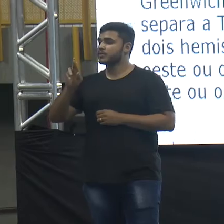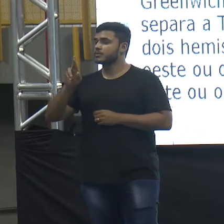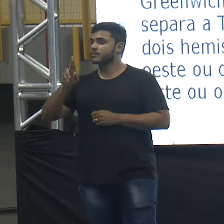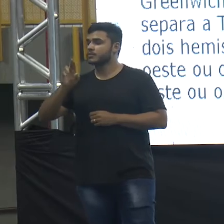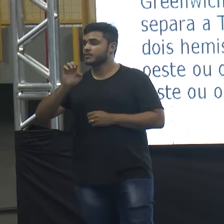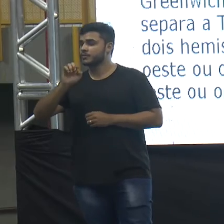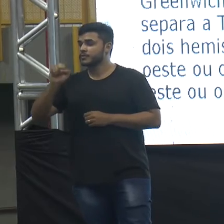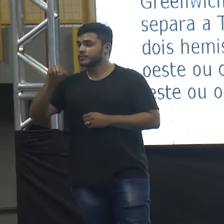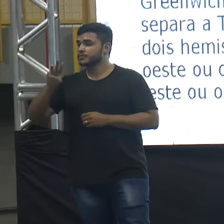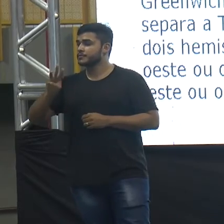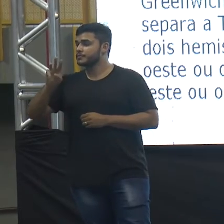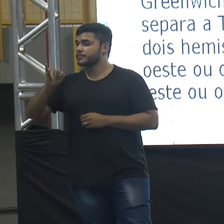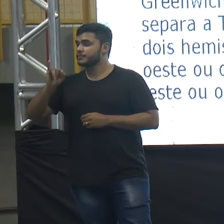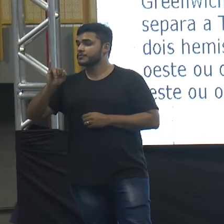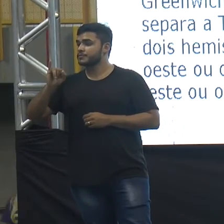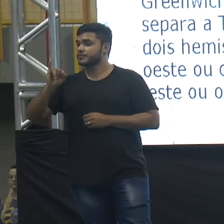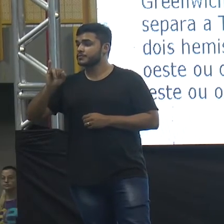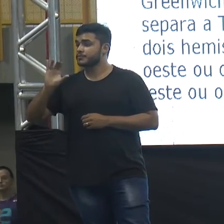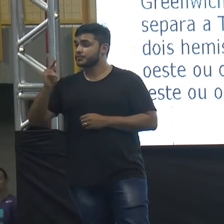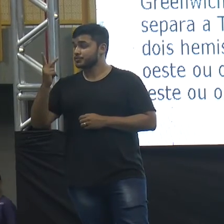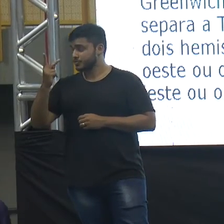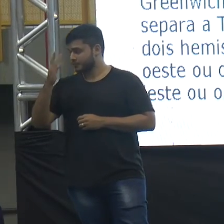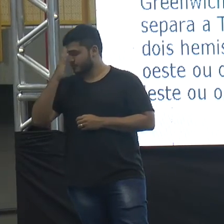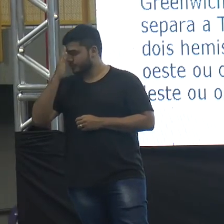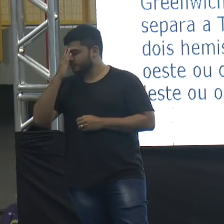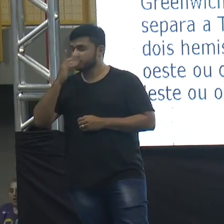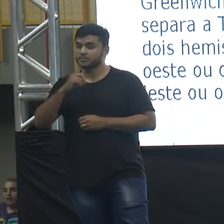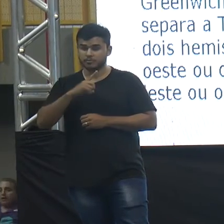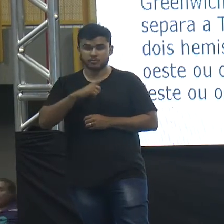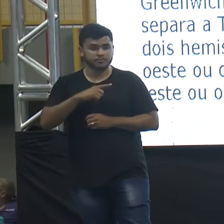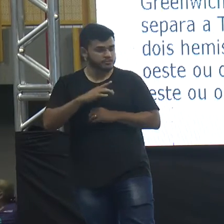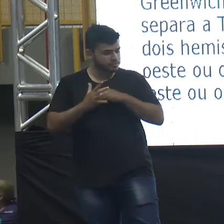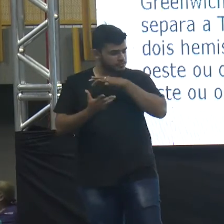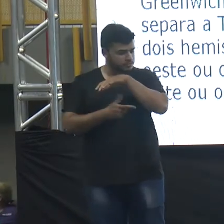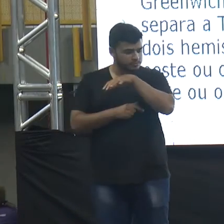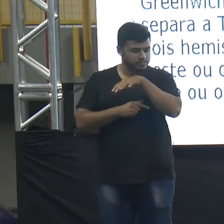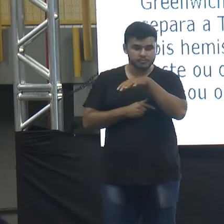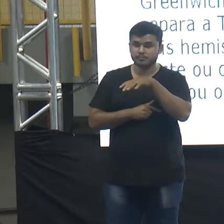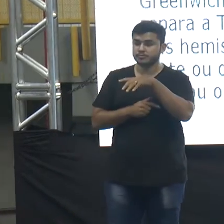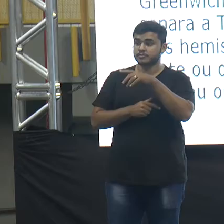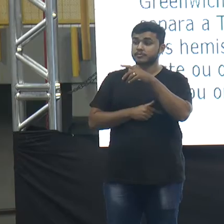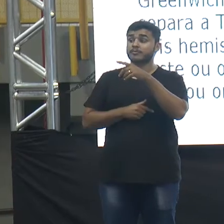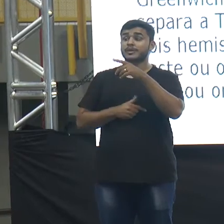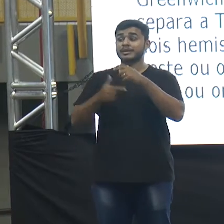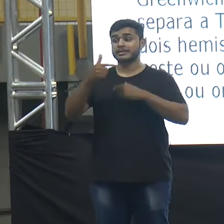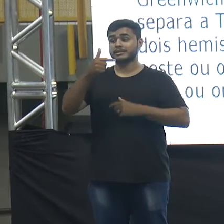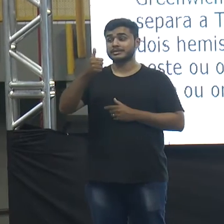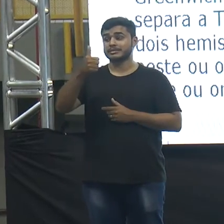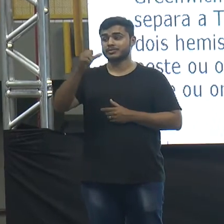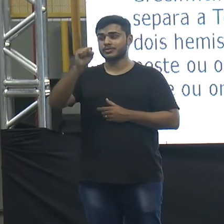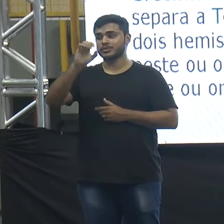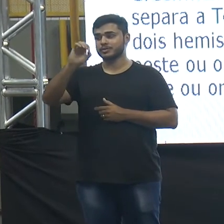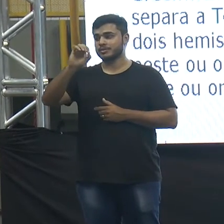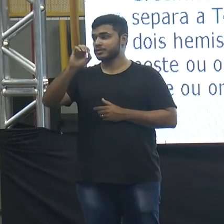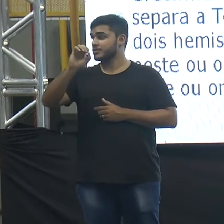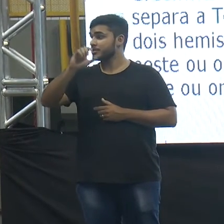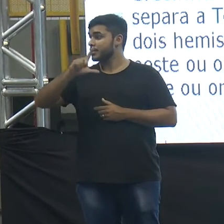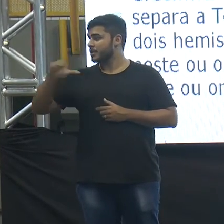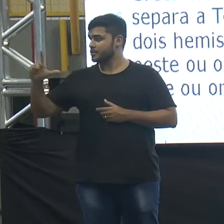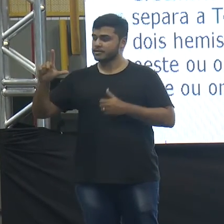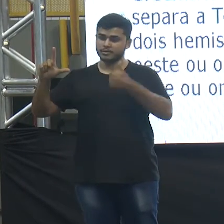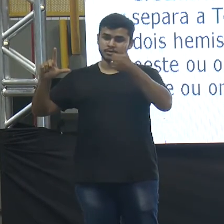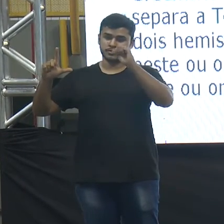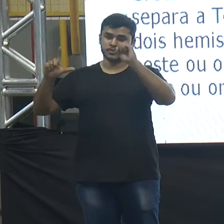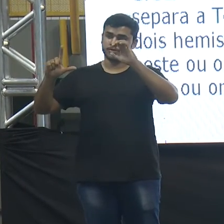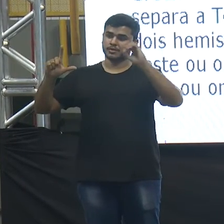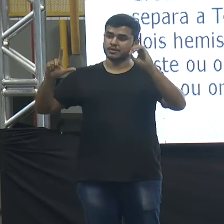o meridiano de origem. A partir dele, 180 graus para leste, 180 graus para oeste. Lembra, se a latitude